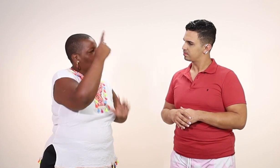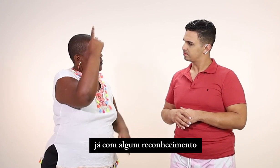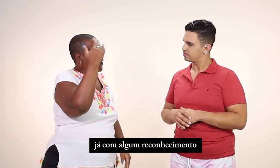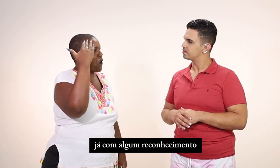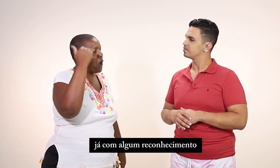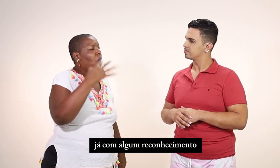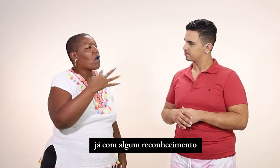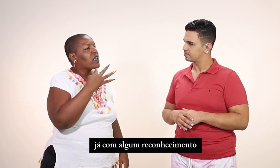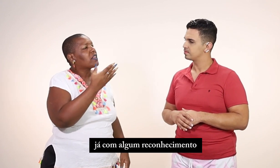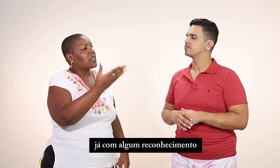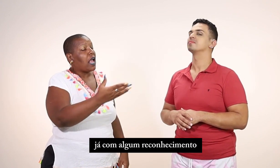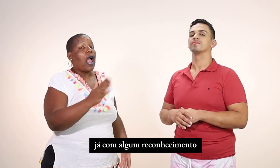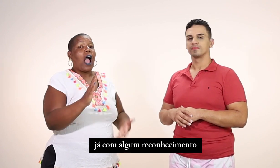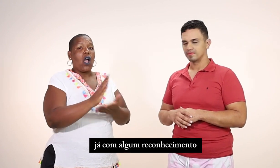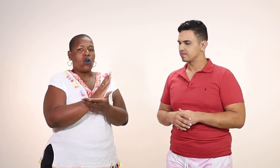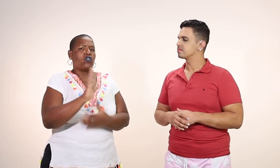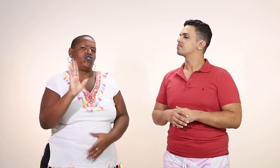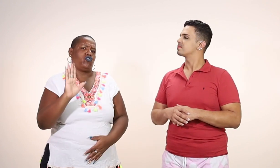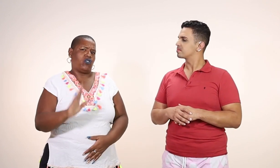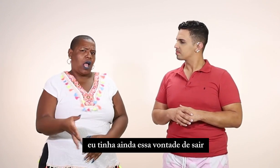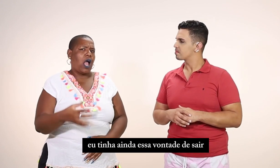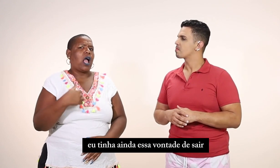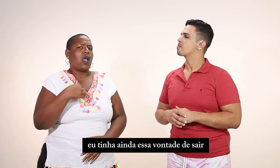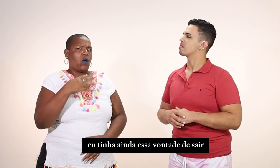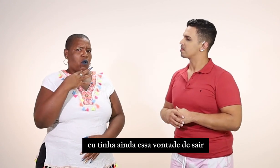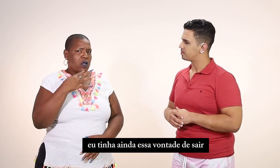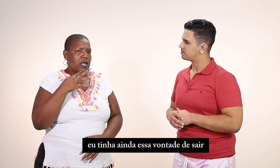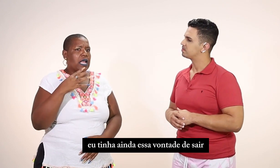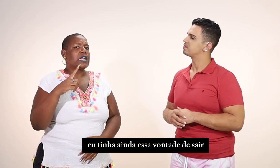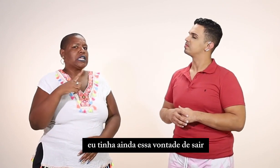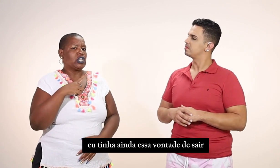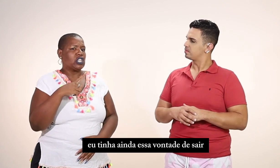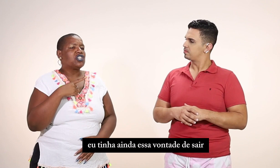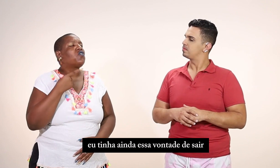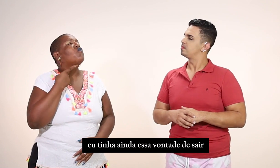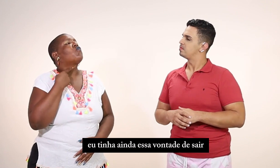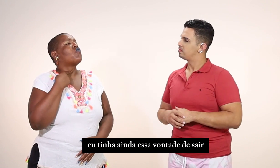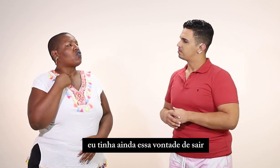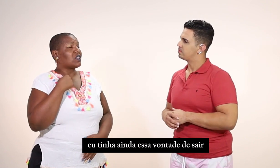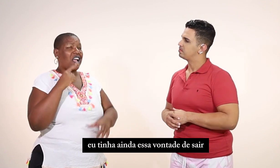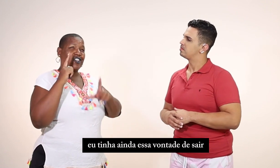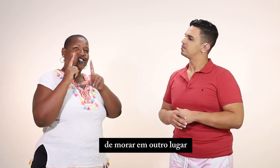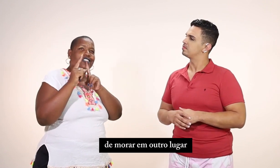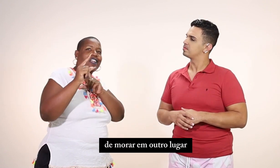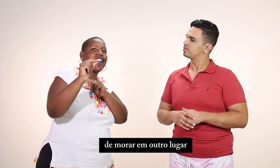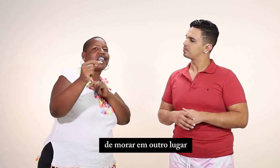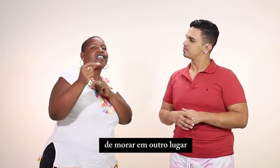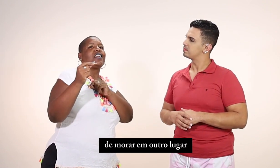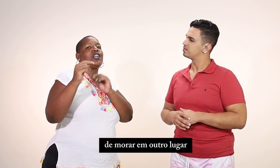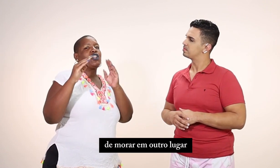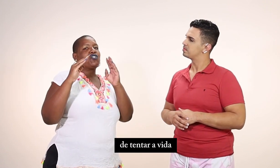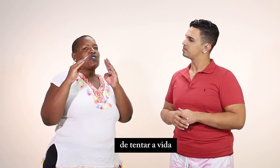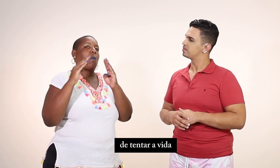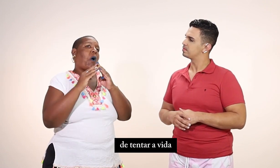já com algum reconhecimento, eu tinha ainda essa vontade de sair, de morar em outro lugar, de tentar a